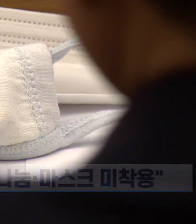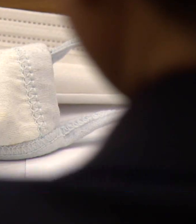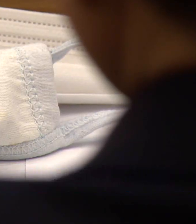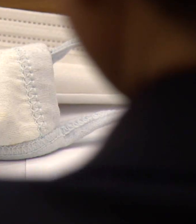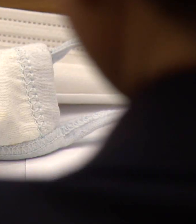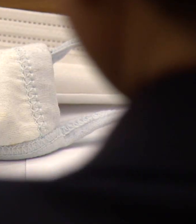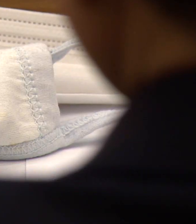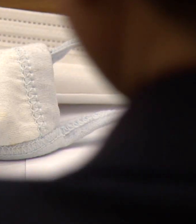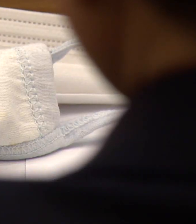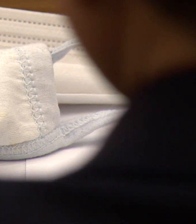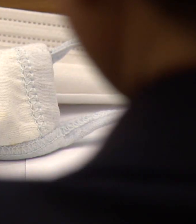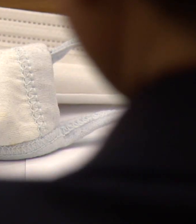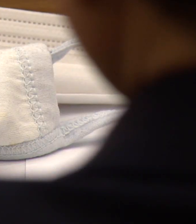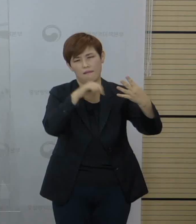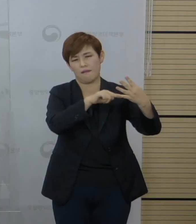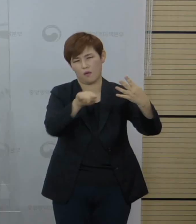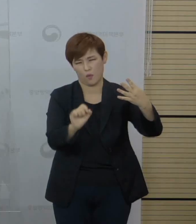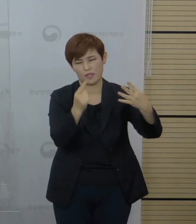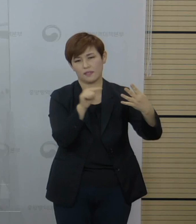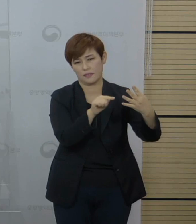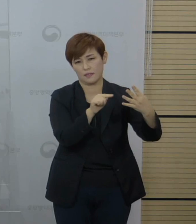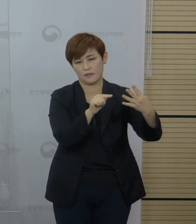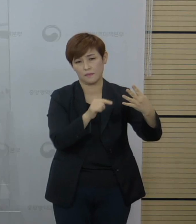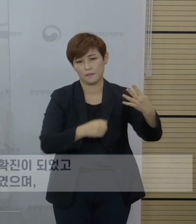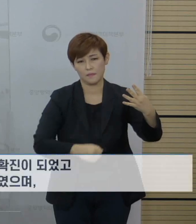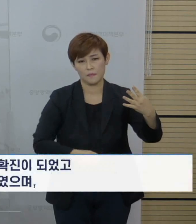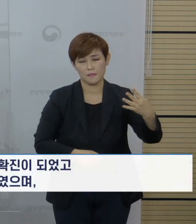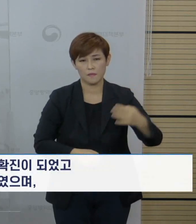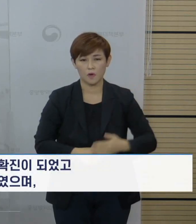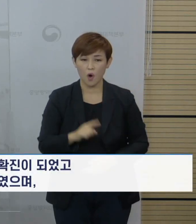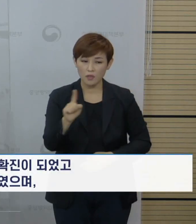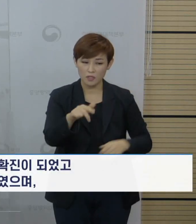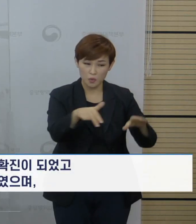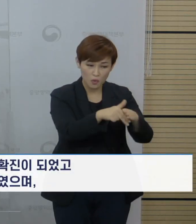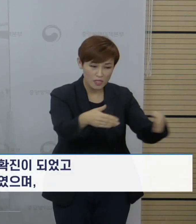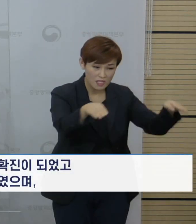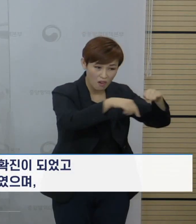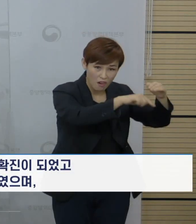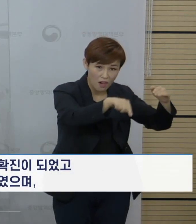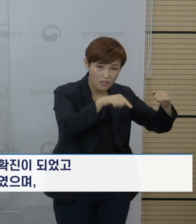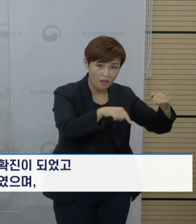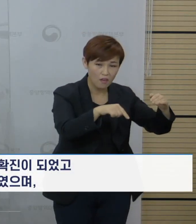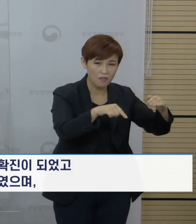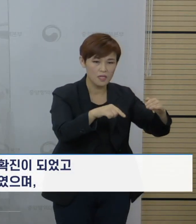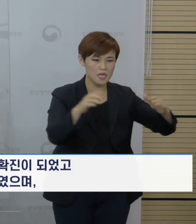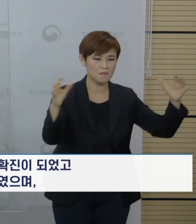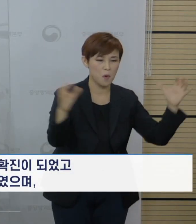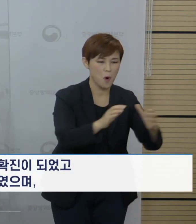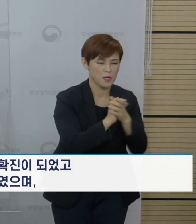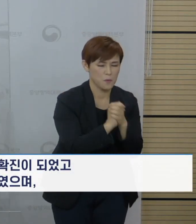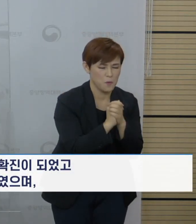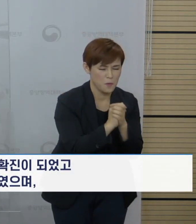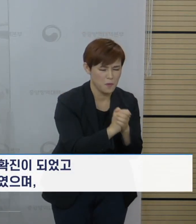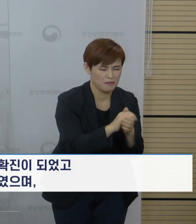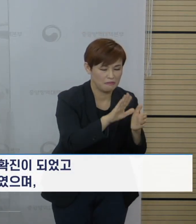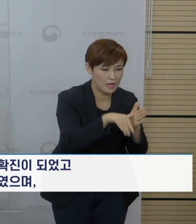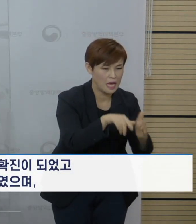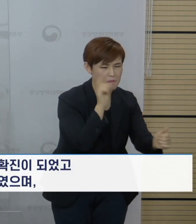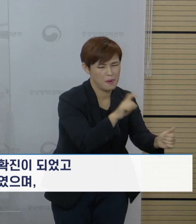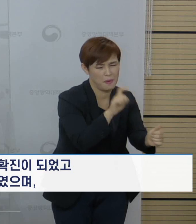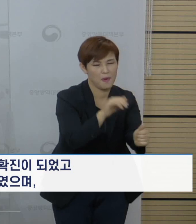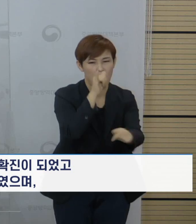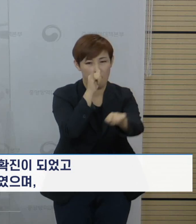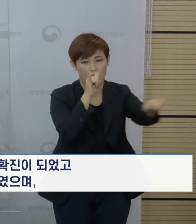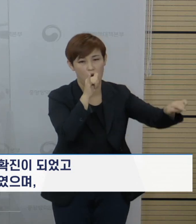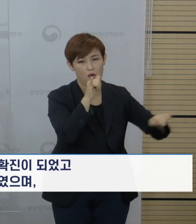위험요인으로 꼽았습니다 특별히 특정 종교 시설에서 는 배면 기도회 중 다수가 확진이 되었고